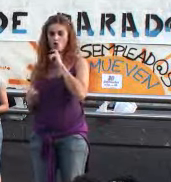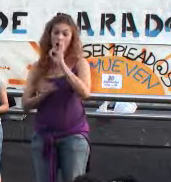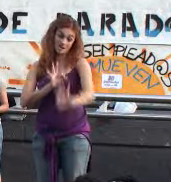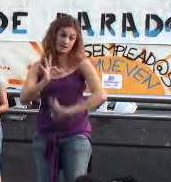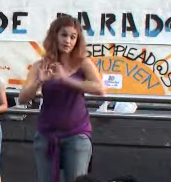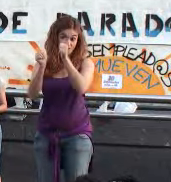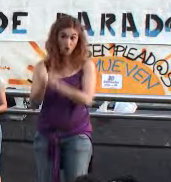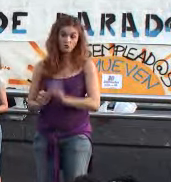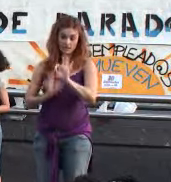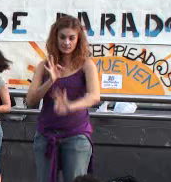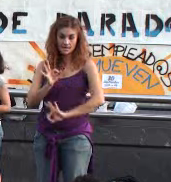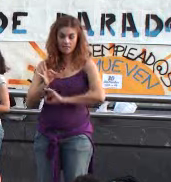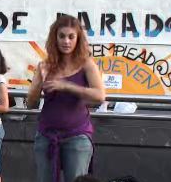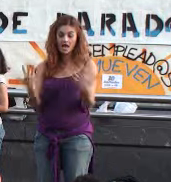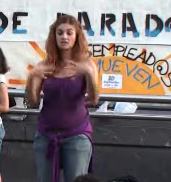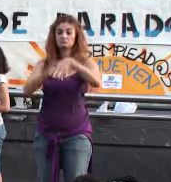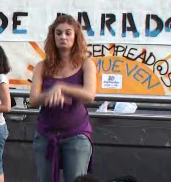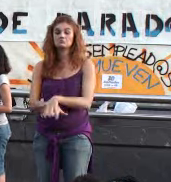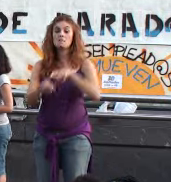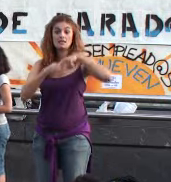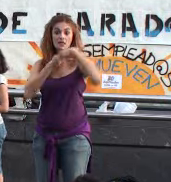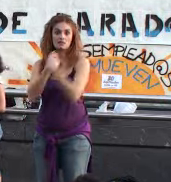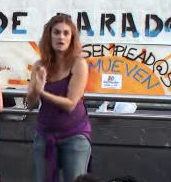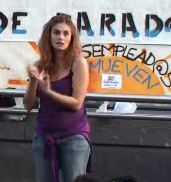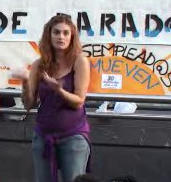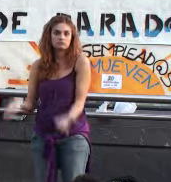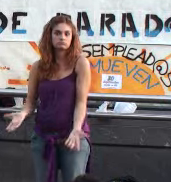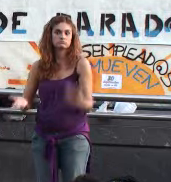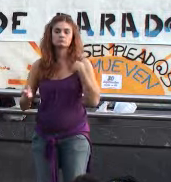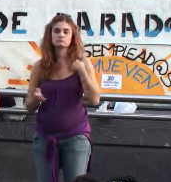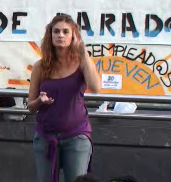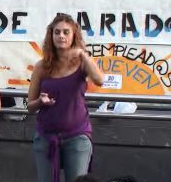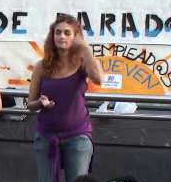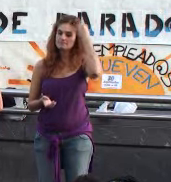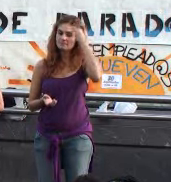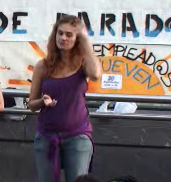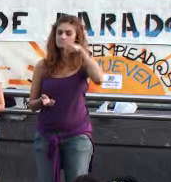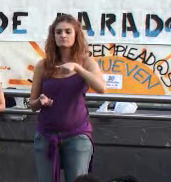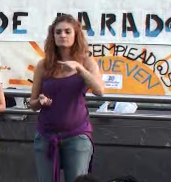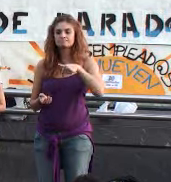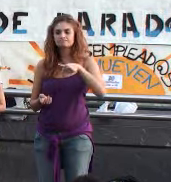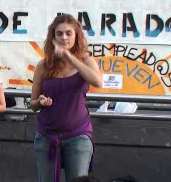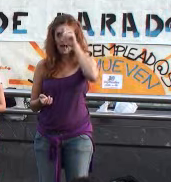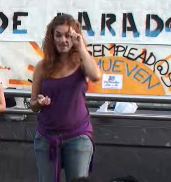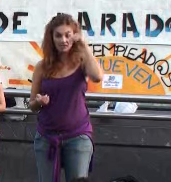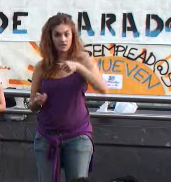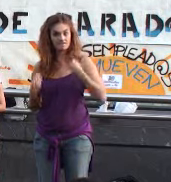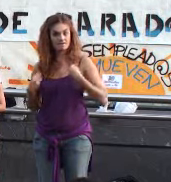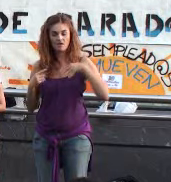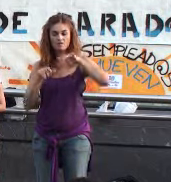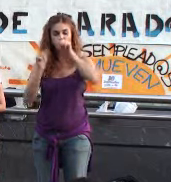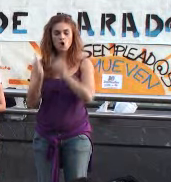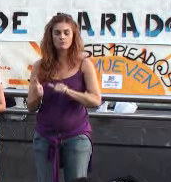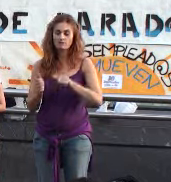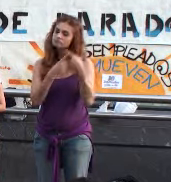asamblearia, inclusiva, participativa, también pensando en vivir de una forma distinta. En Madrid, con